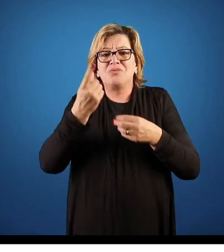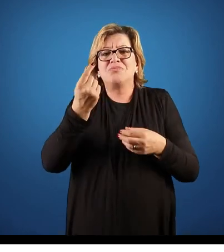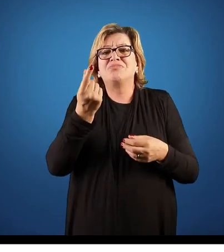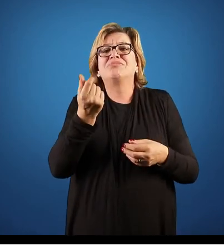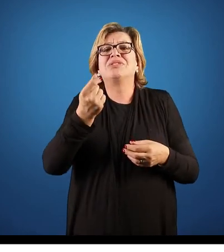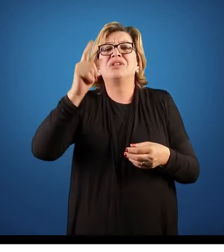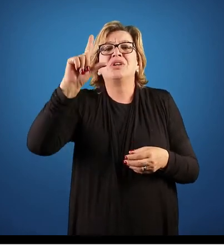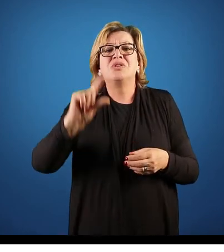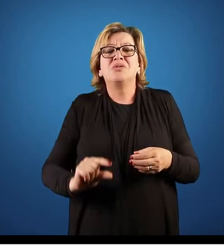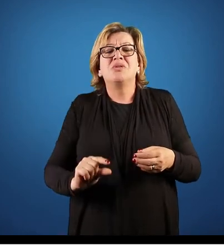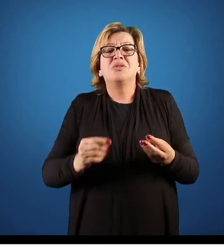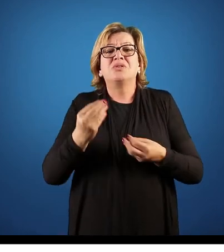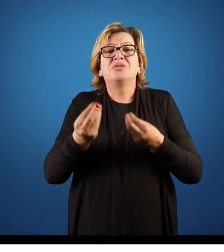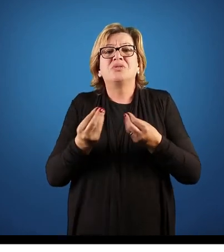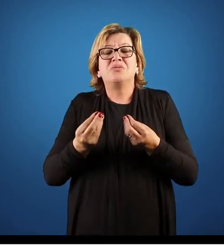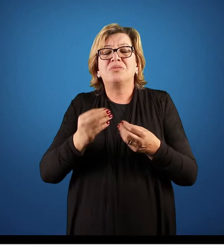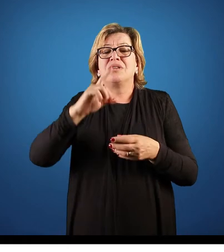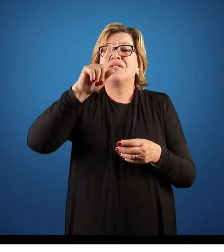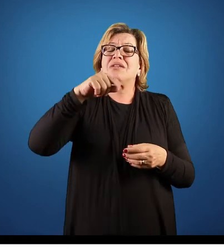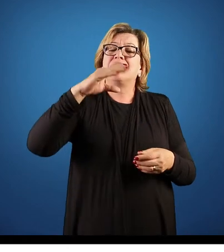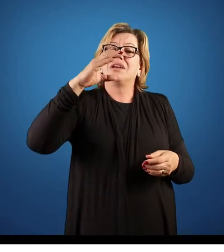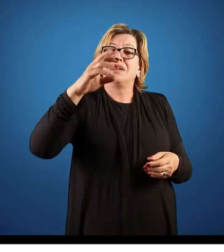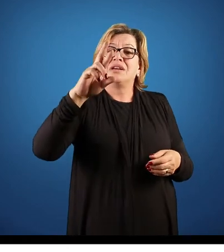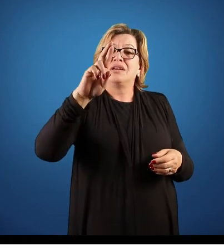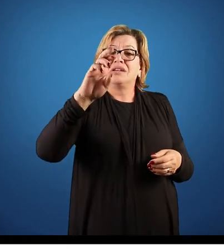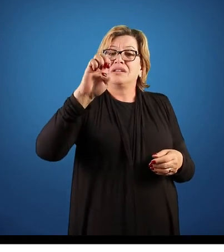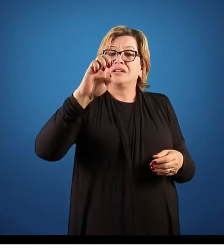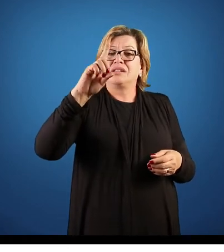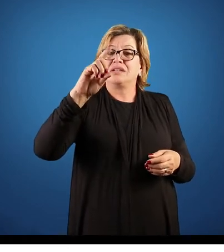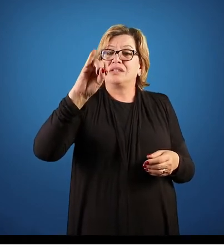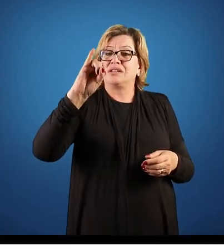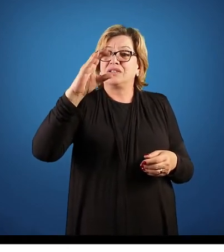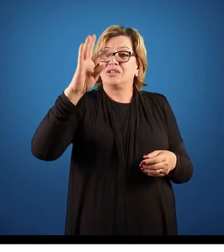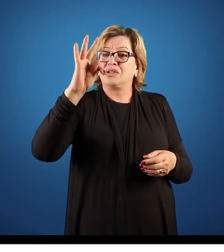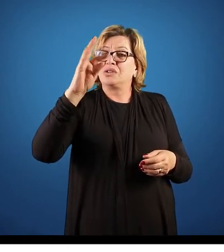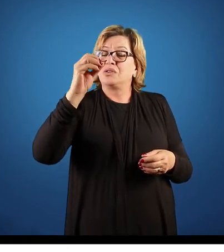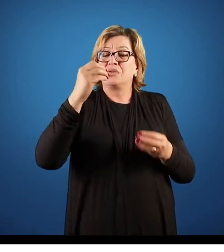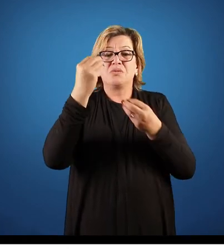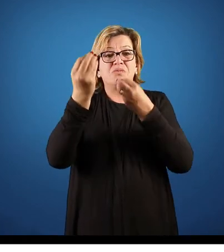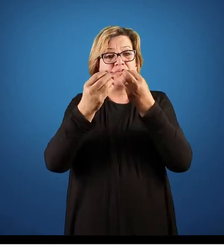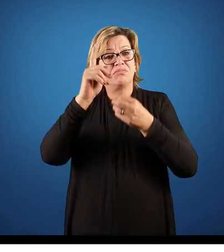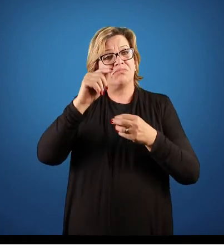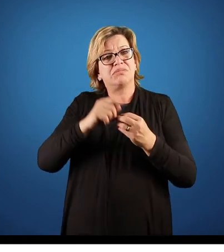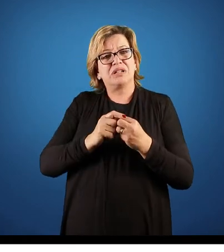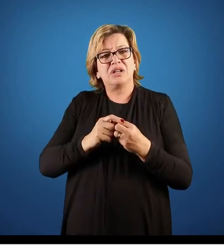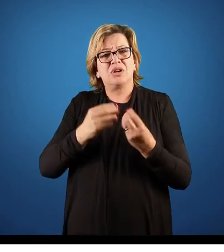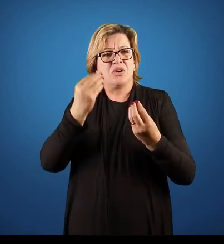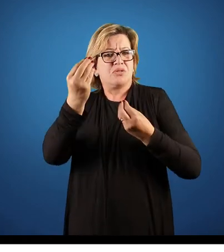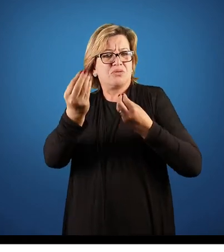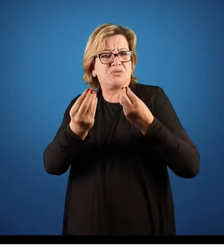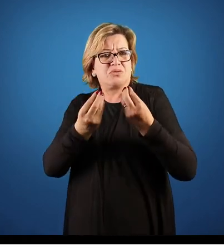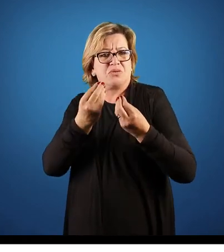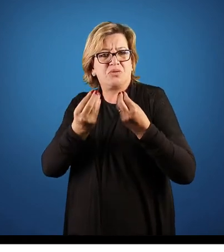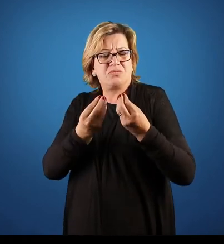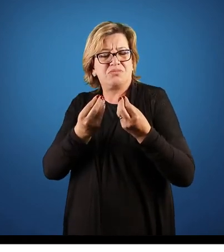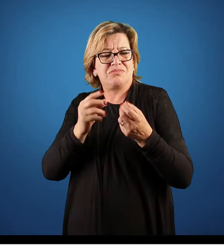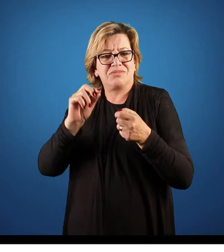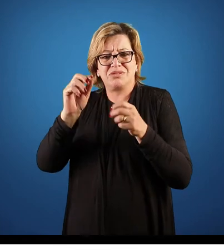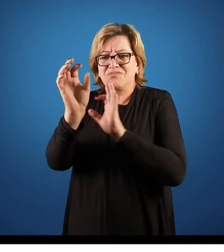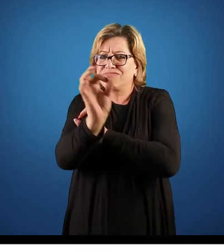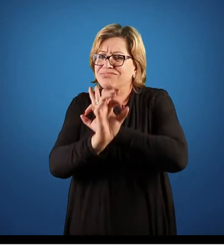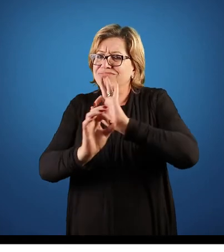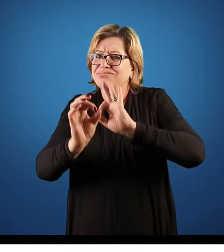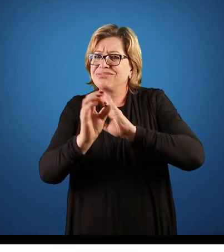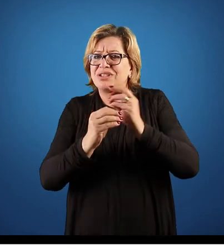política de concessão de crédito da minha organização é a política boa dentro da minha organização né como eu trabalho e cérebro dentro da organização